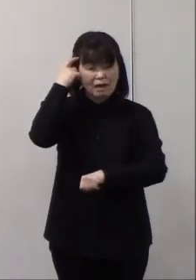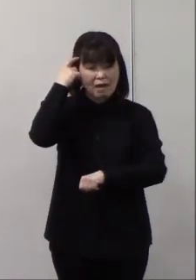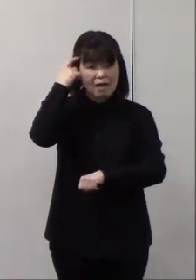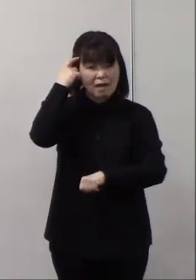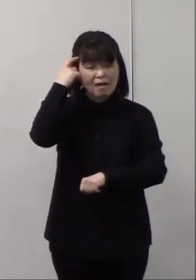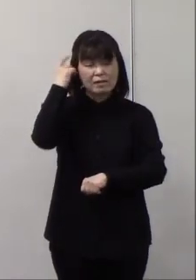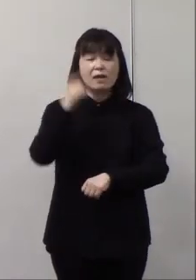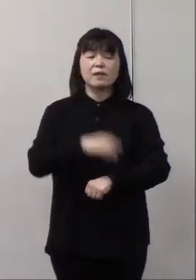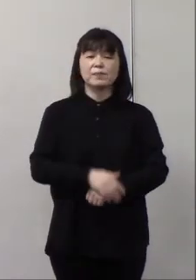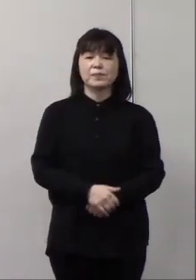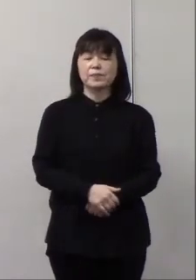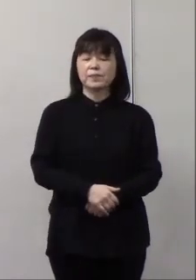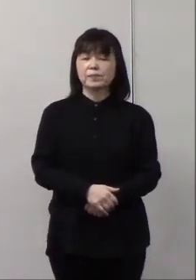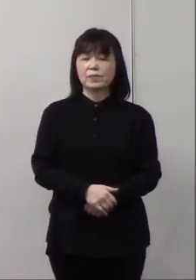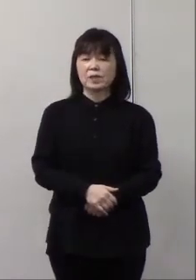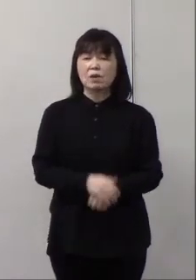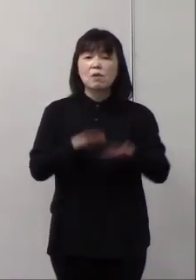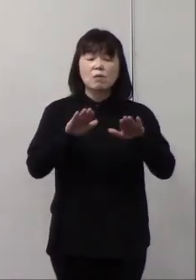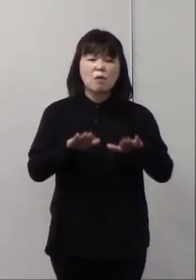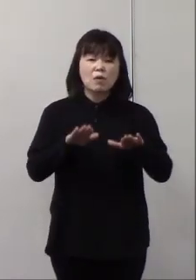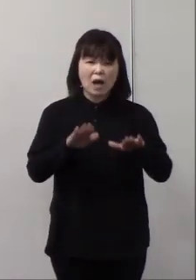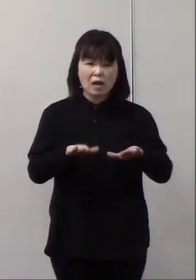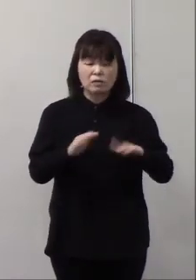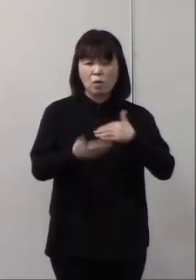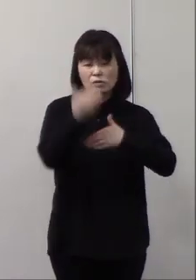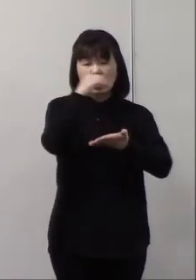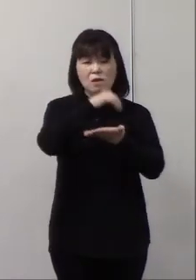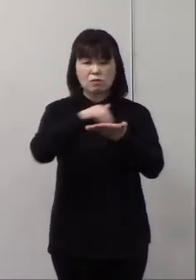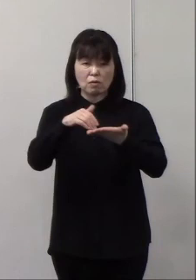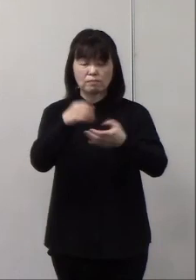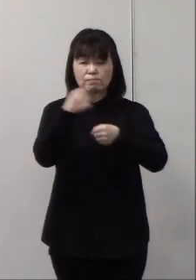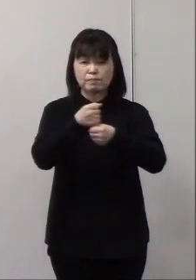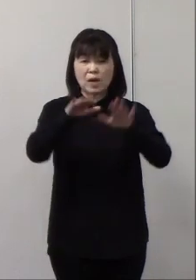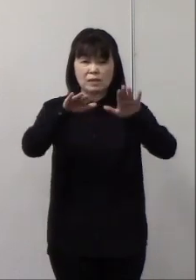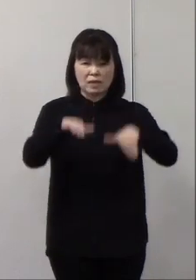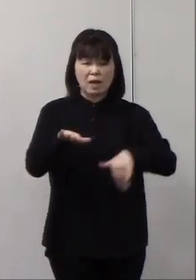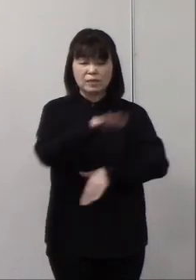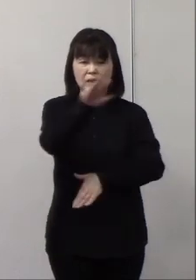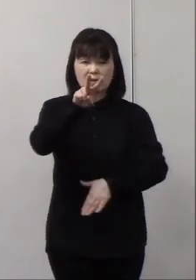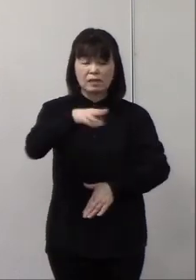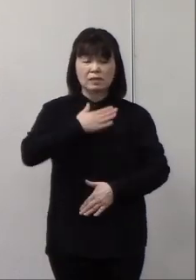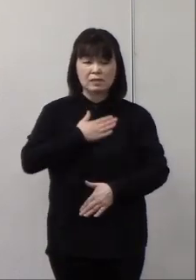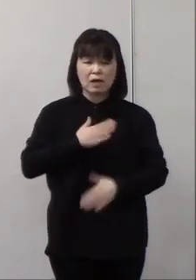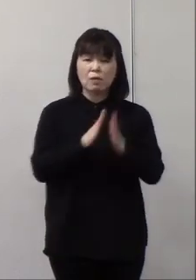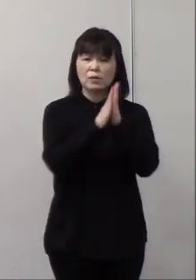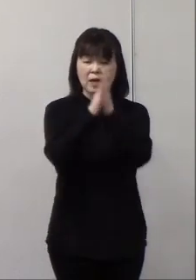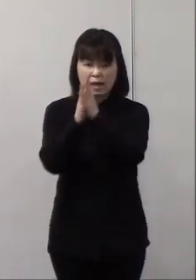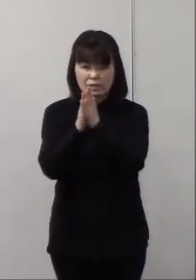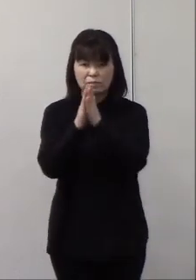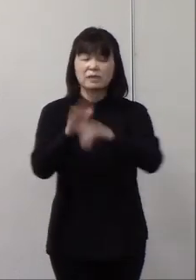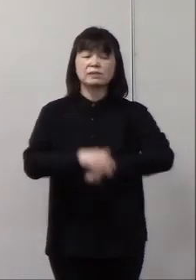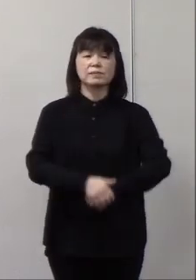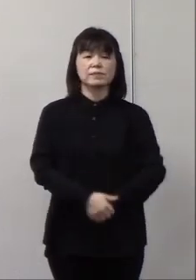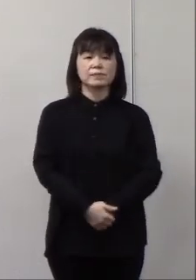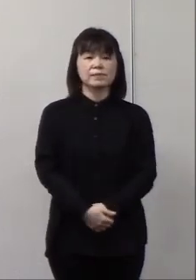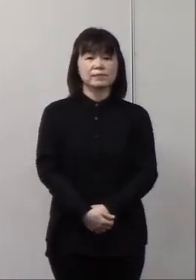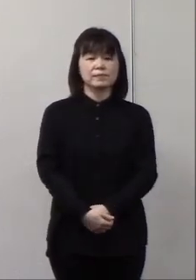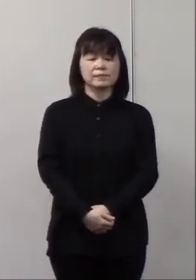の予算編成でございますので、その辺をご理解をいただけたらと思います。